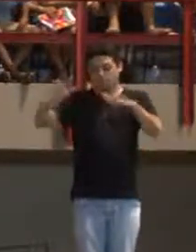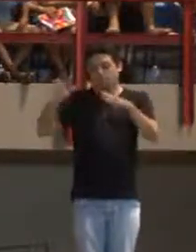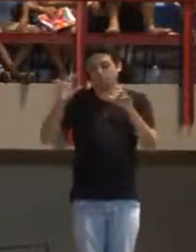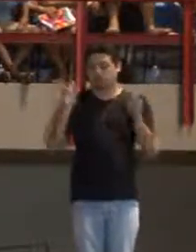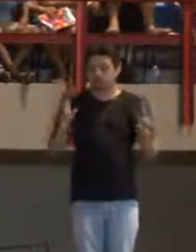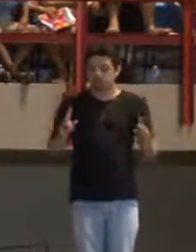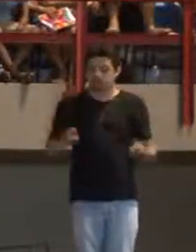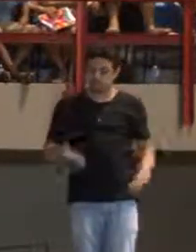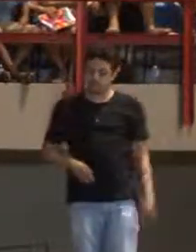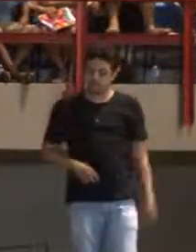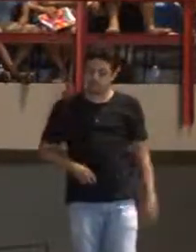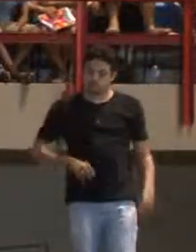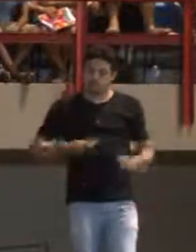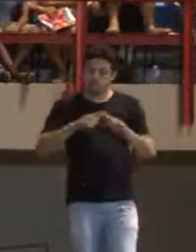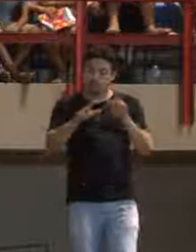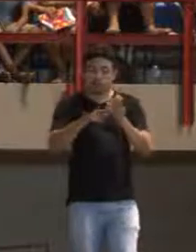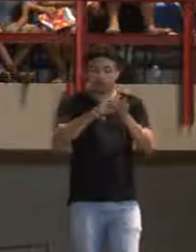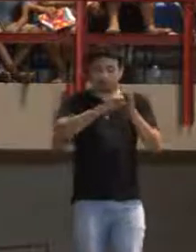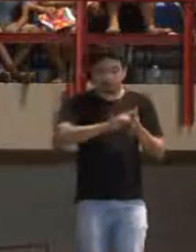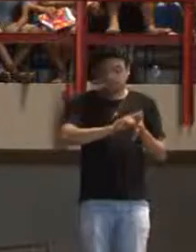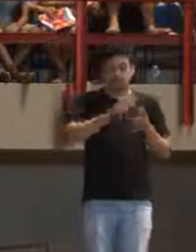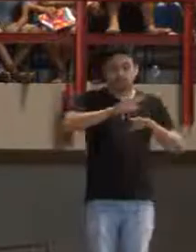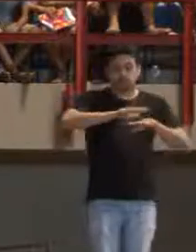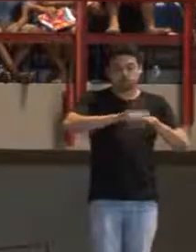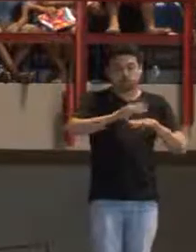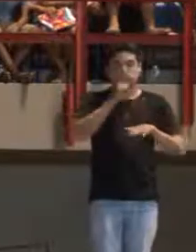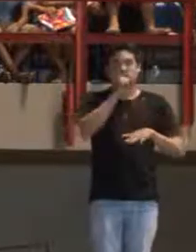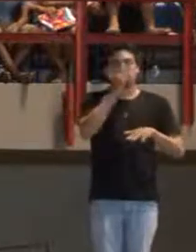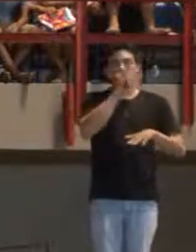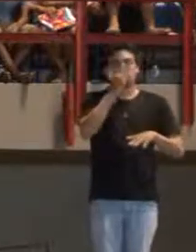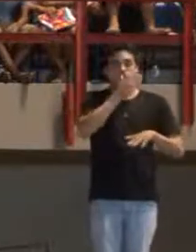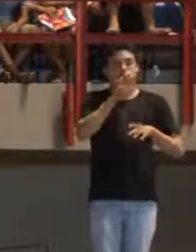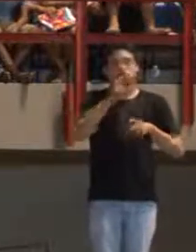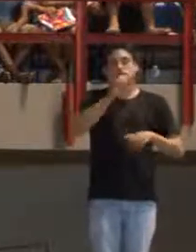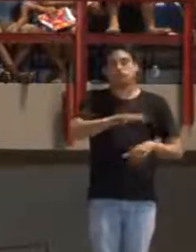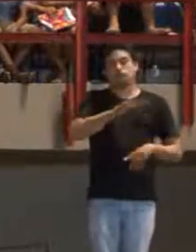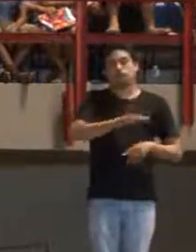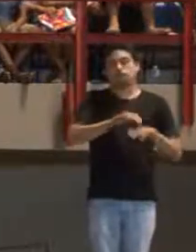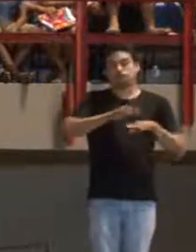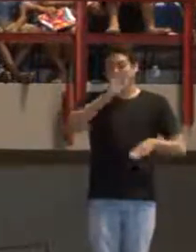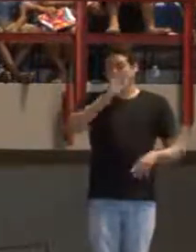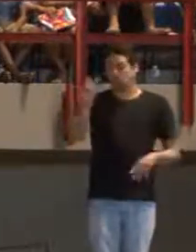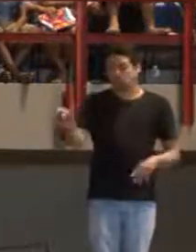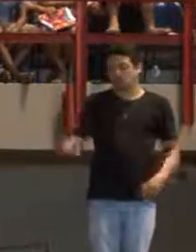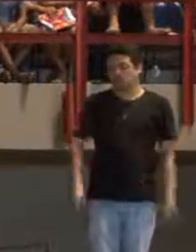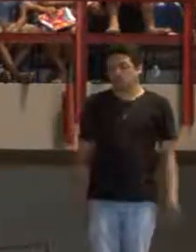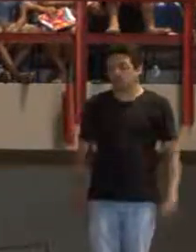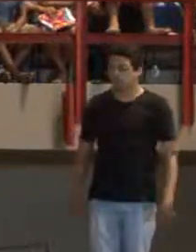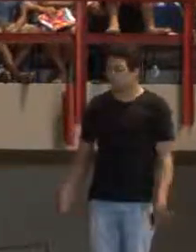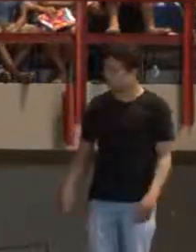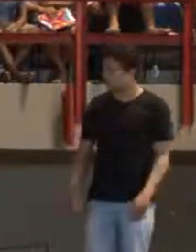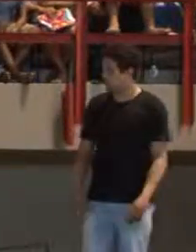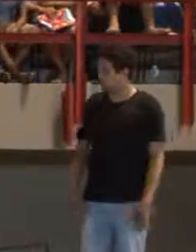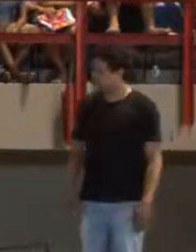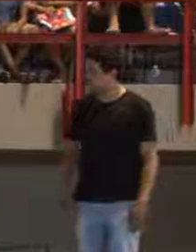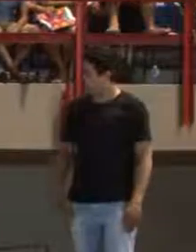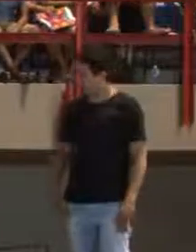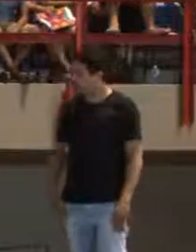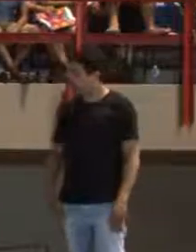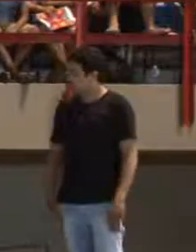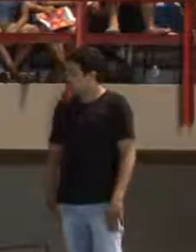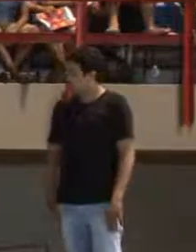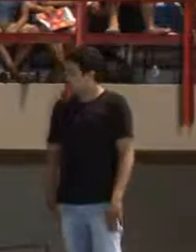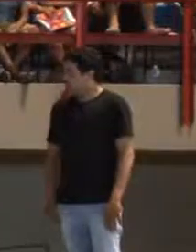hidrogênio, certo? Mas a princípio faz com água doce porque é mais barato do que fazer com água do mar.